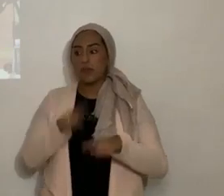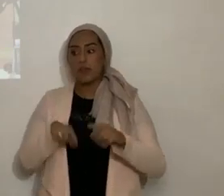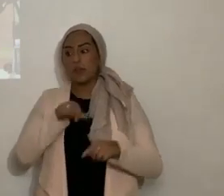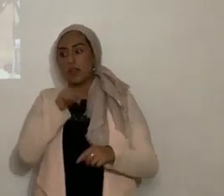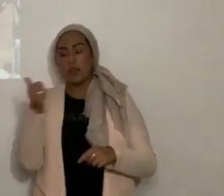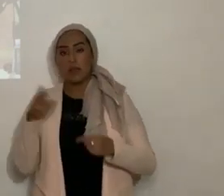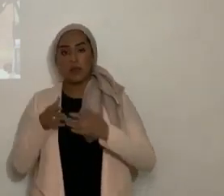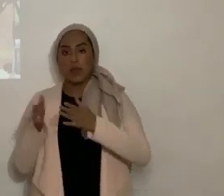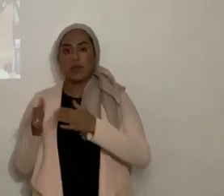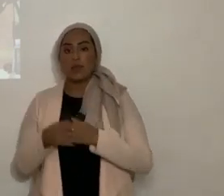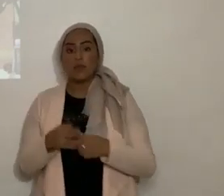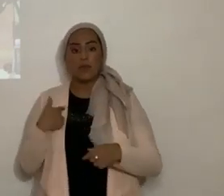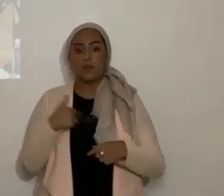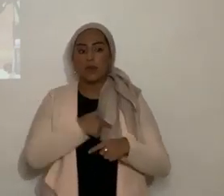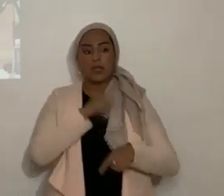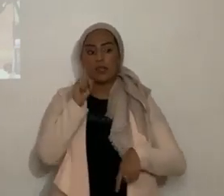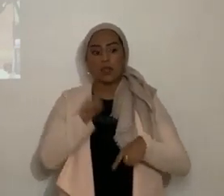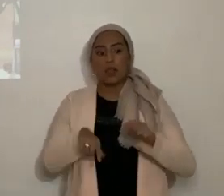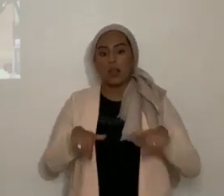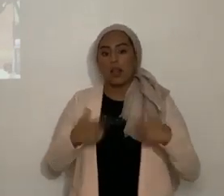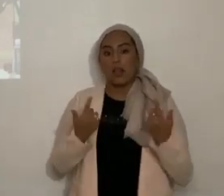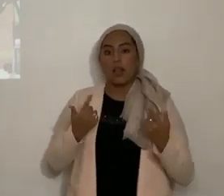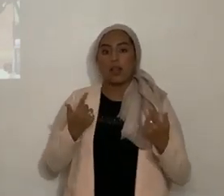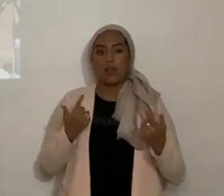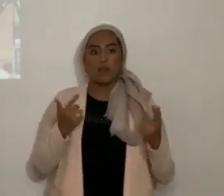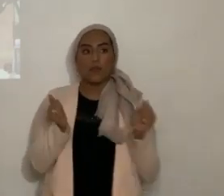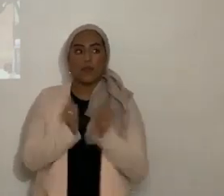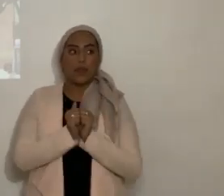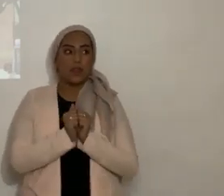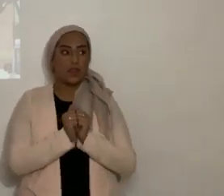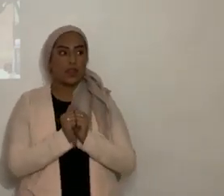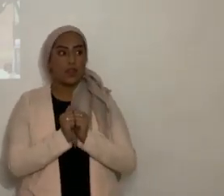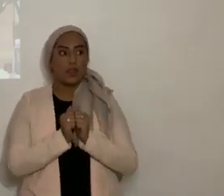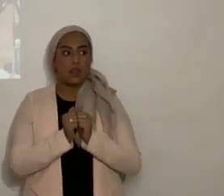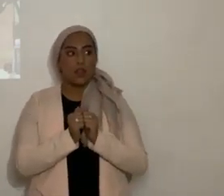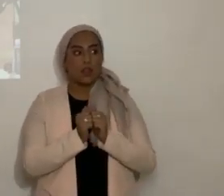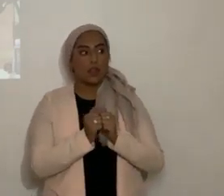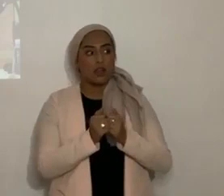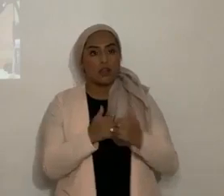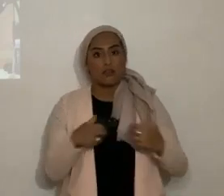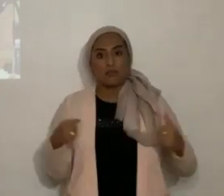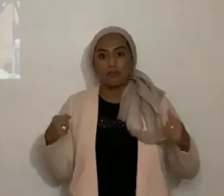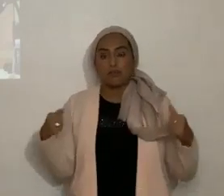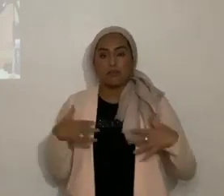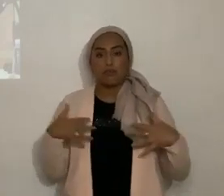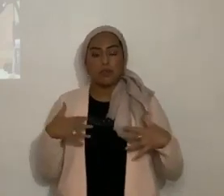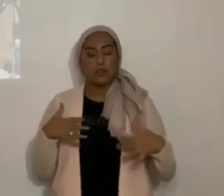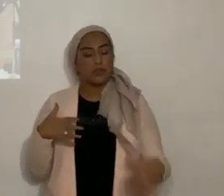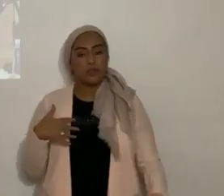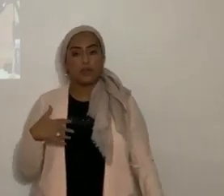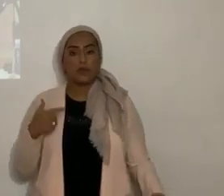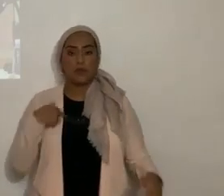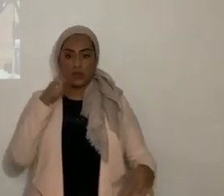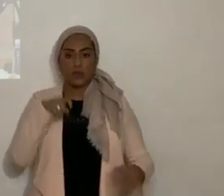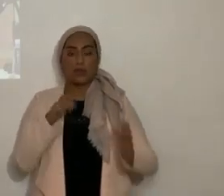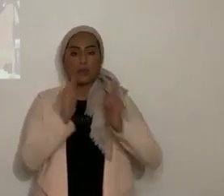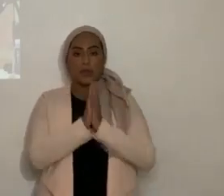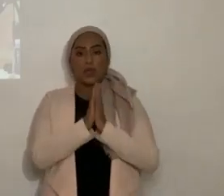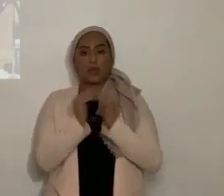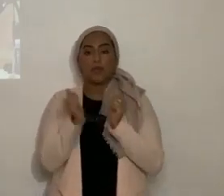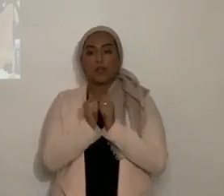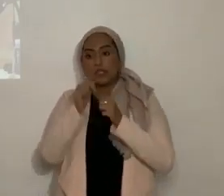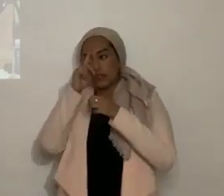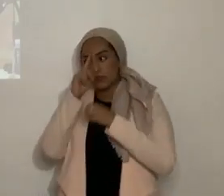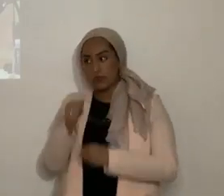otra forma. No podemos vivir los Meshijim orando desesperadamente. No, tenemos que orar